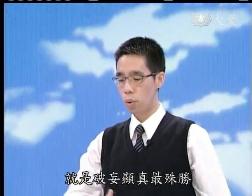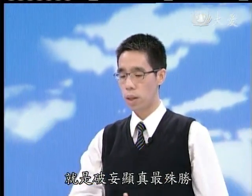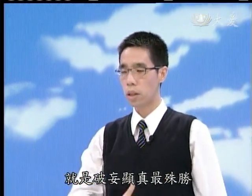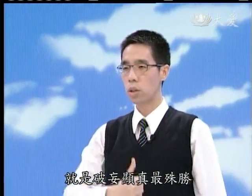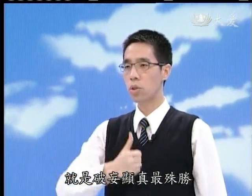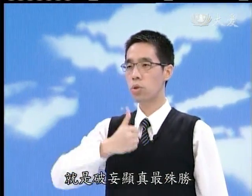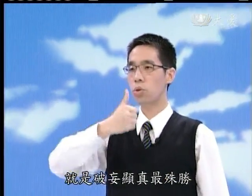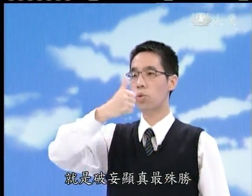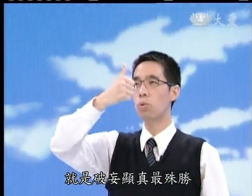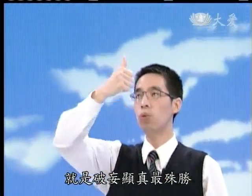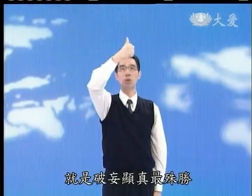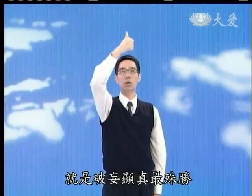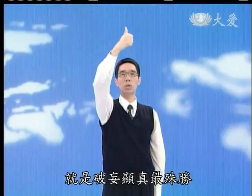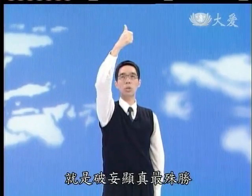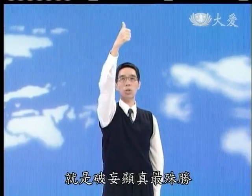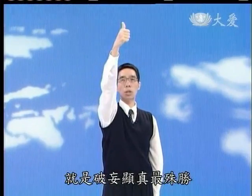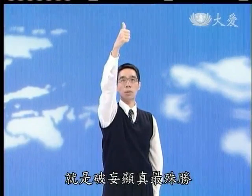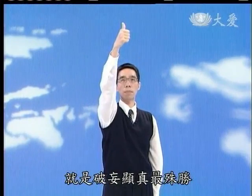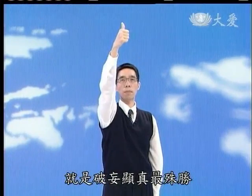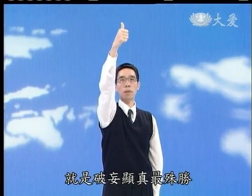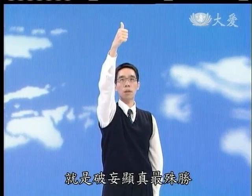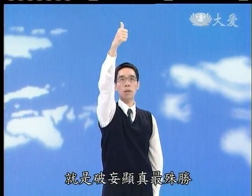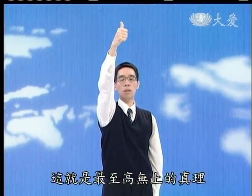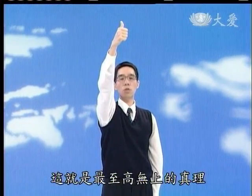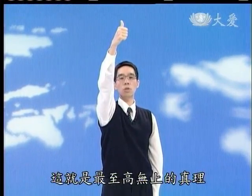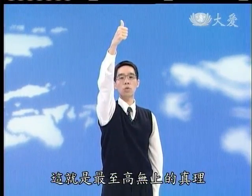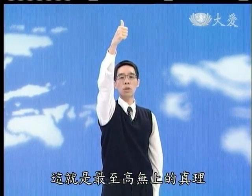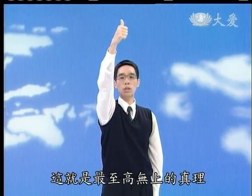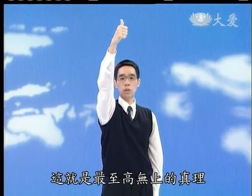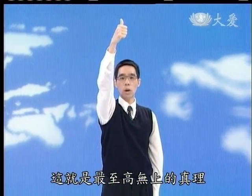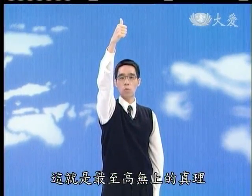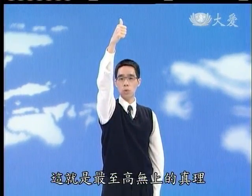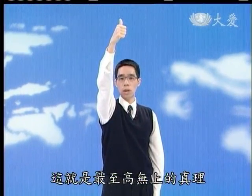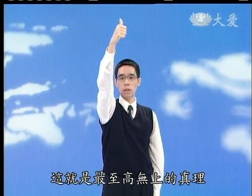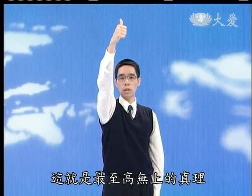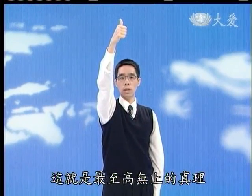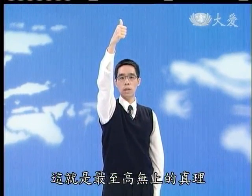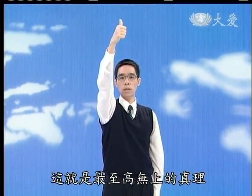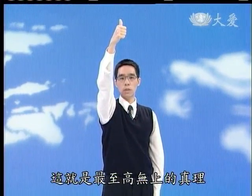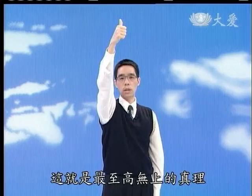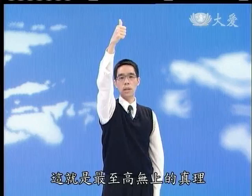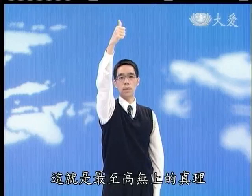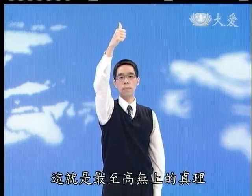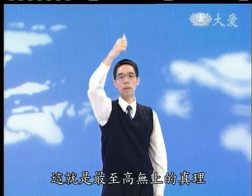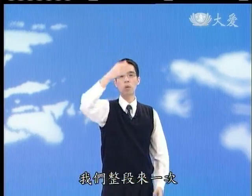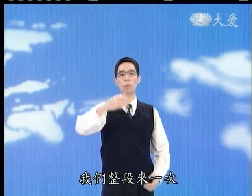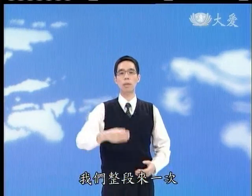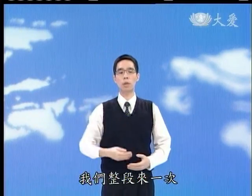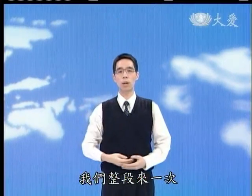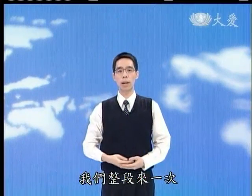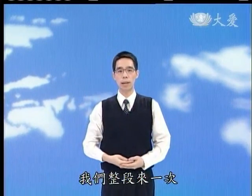最殊胜，这就是最至高无上的真理。我们整段来一